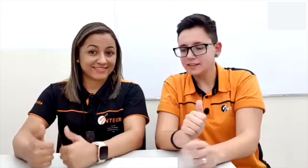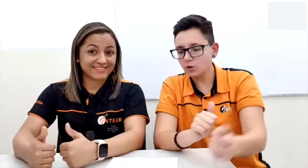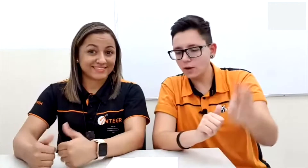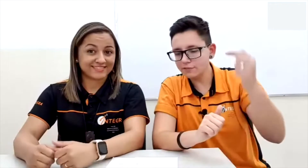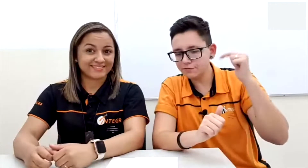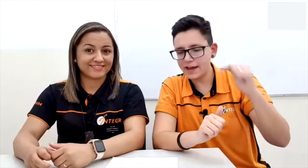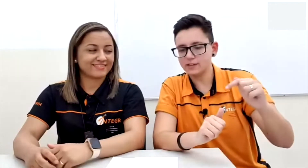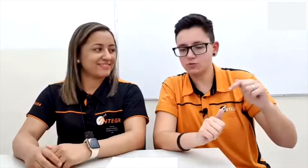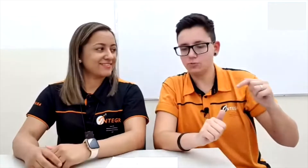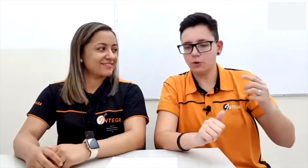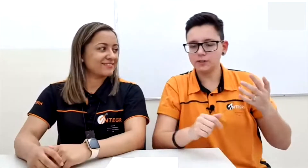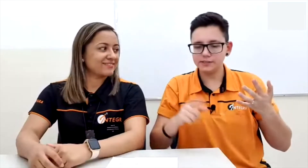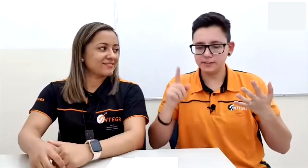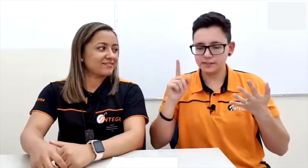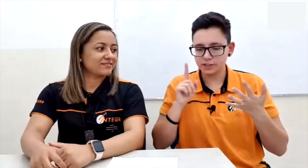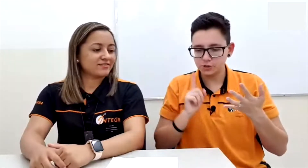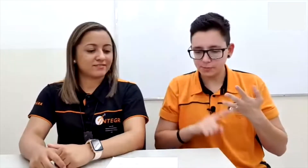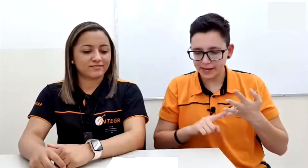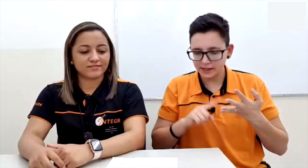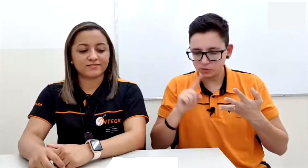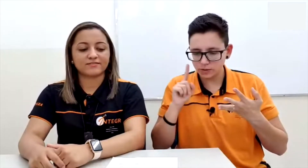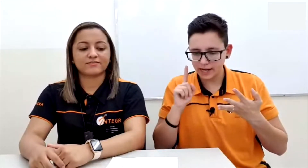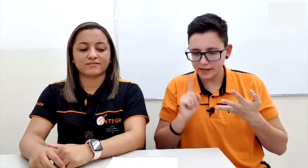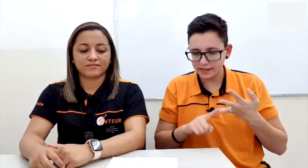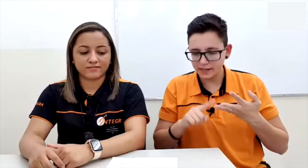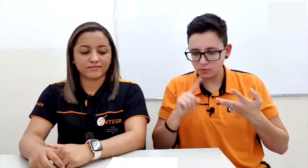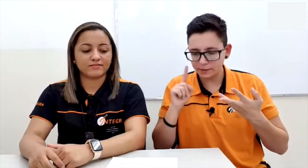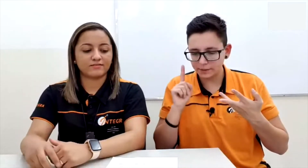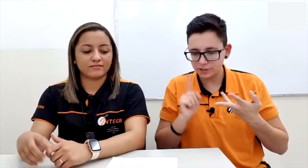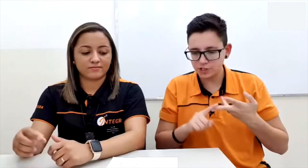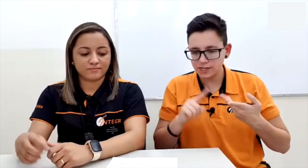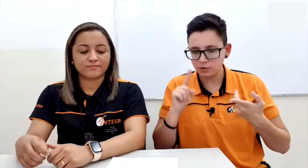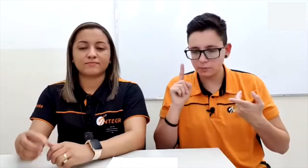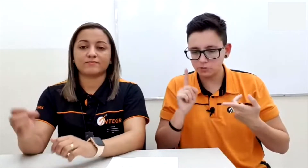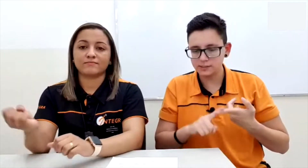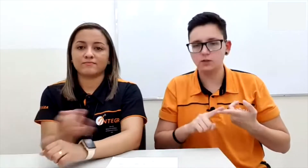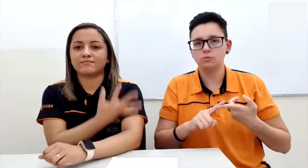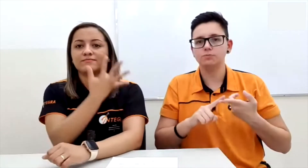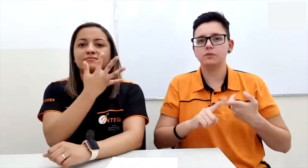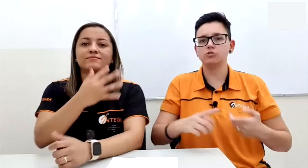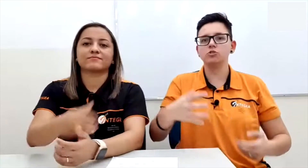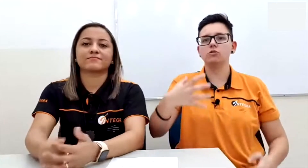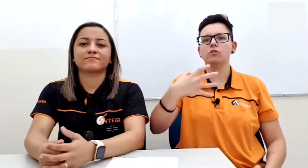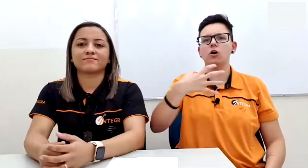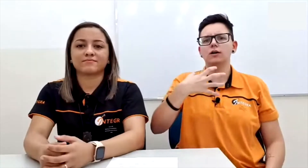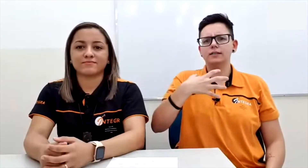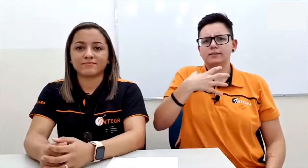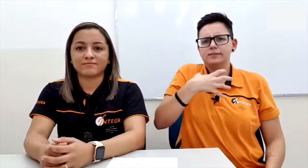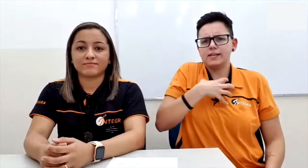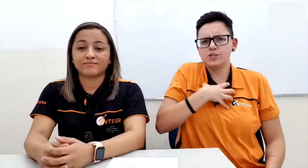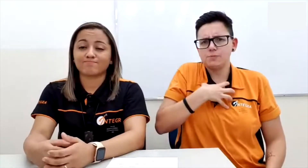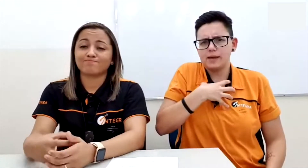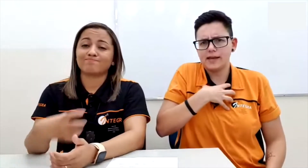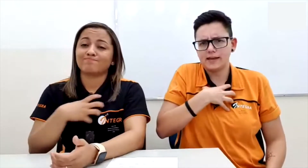o afeto pode ser sentimento, carinho, empatia ou emoção. Então, de novo, ó,